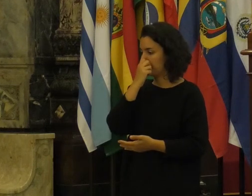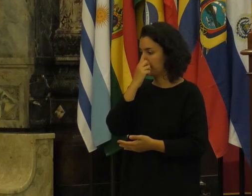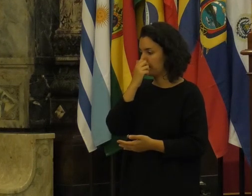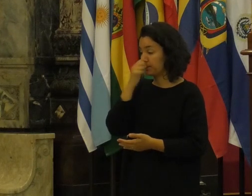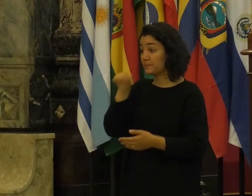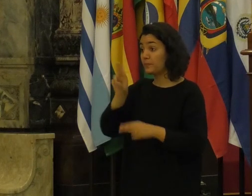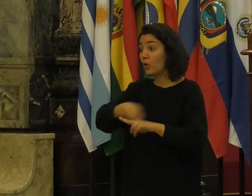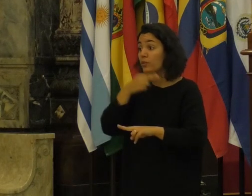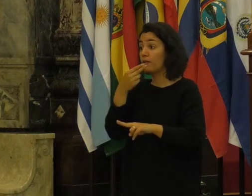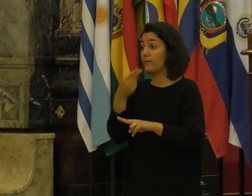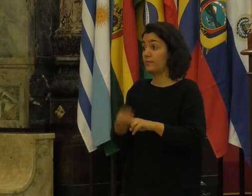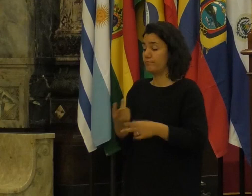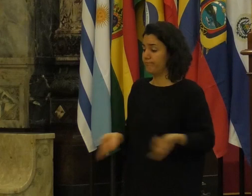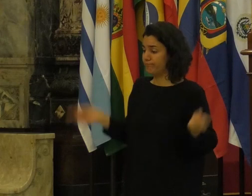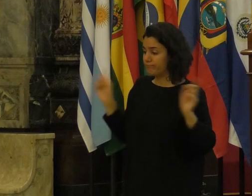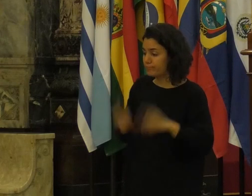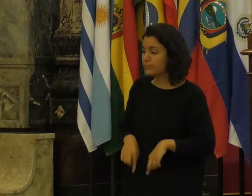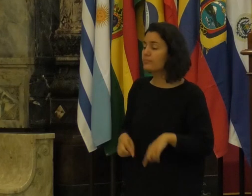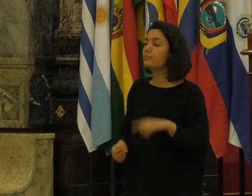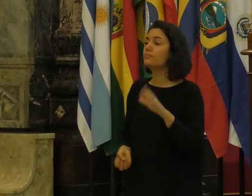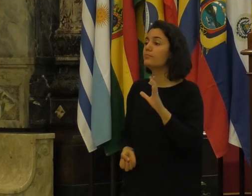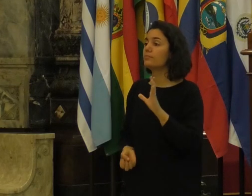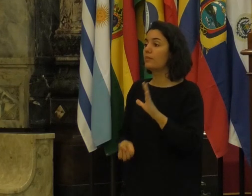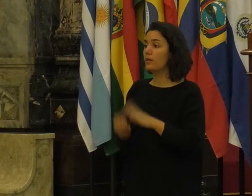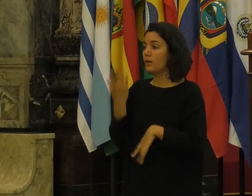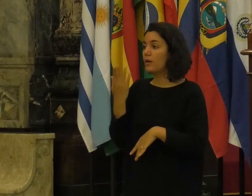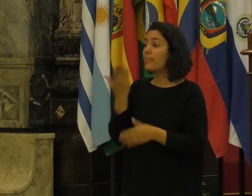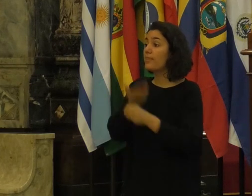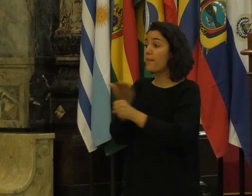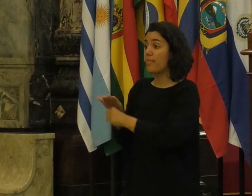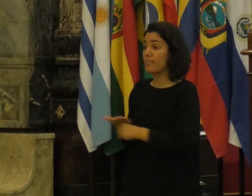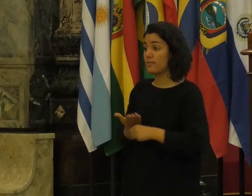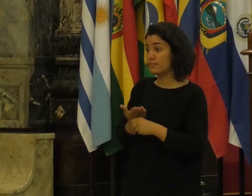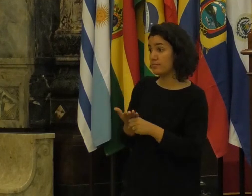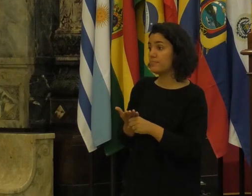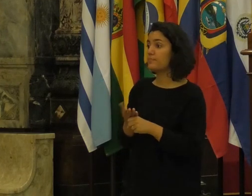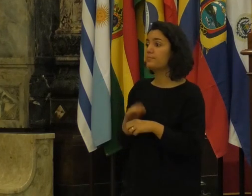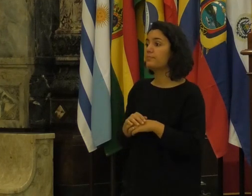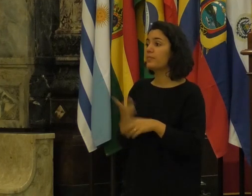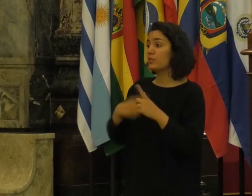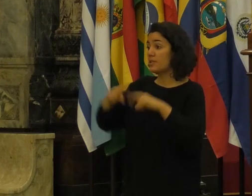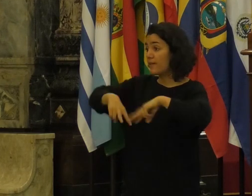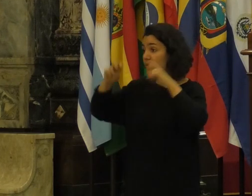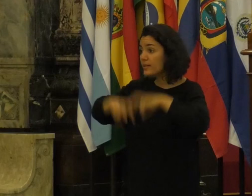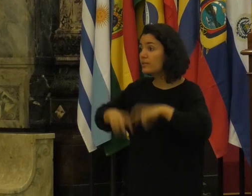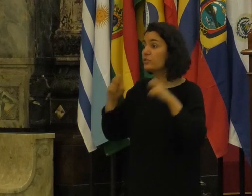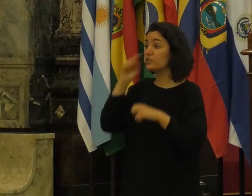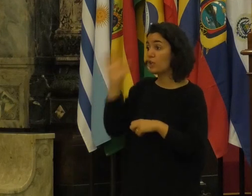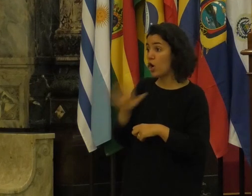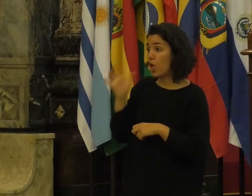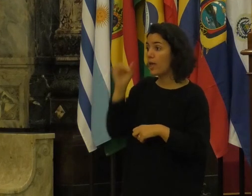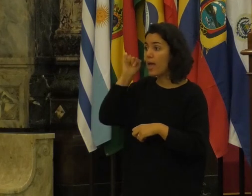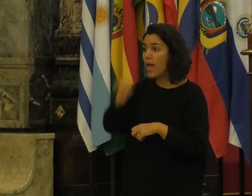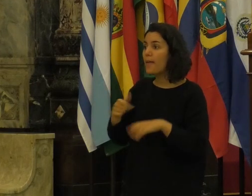Vuelven a estar presentes las demandas de relevancia y pertinencia, y la investigación psicológica se torna más